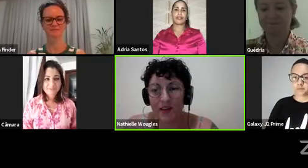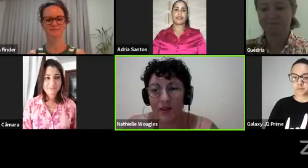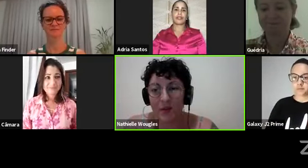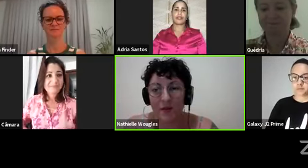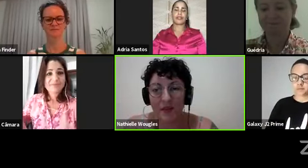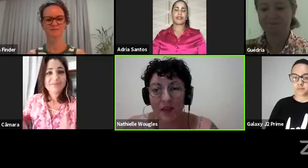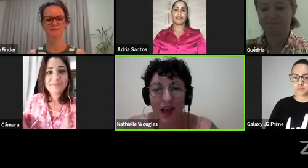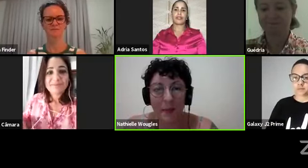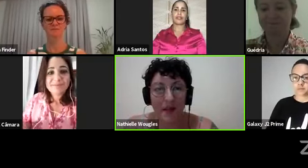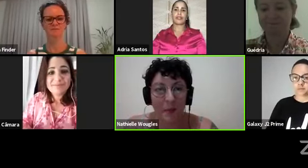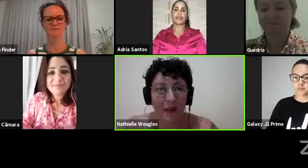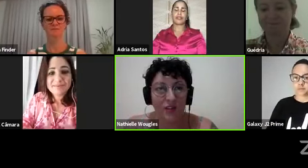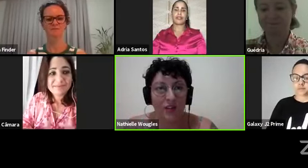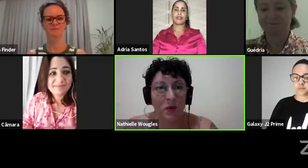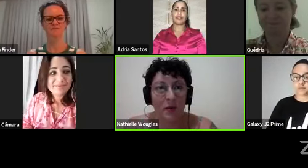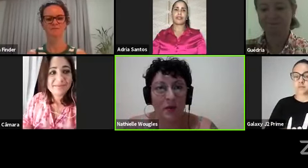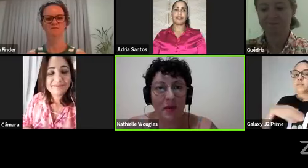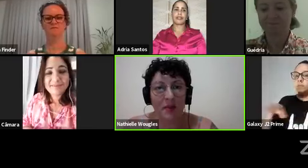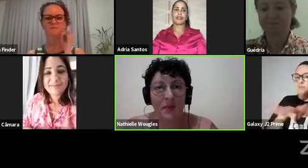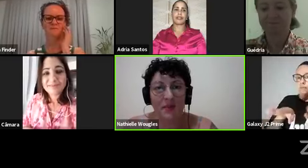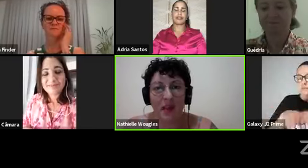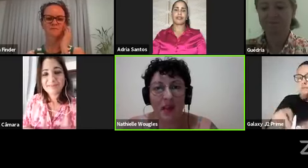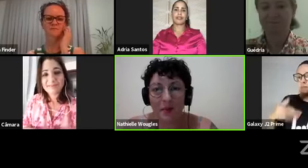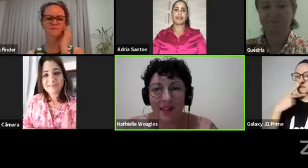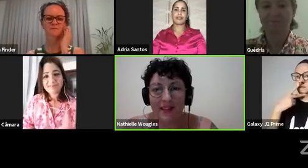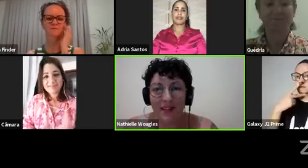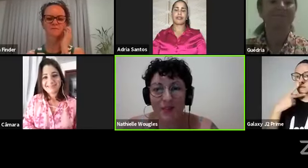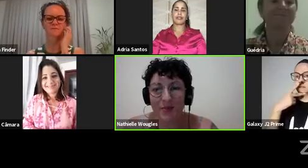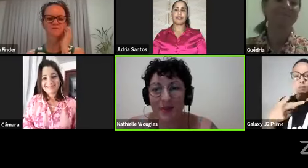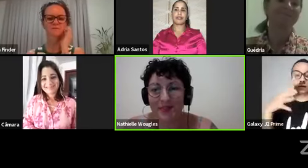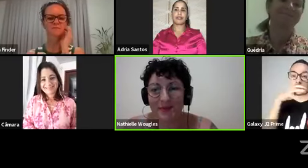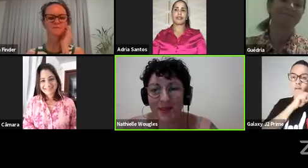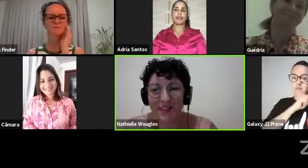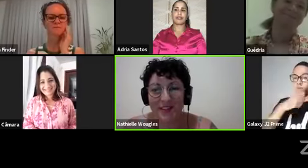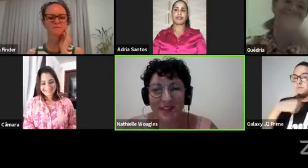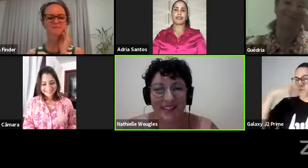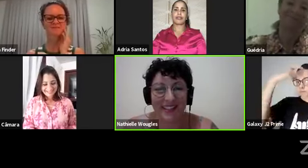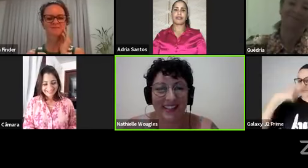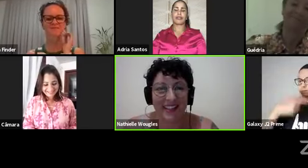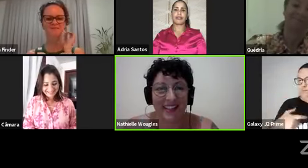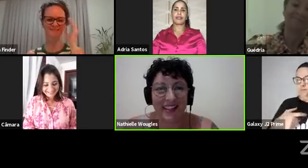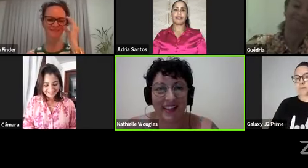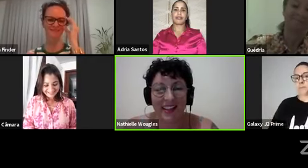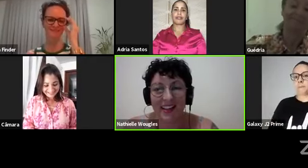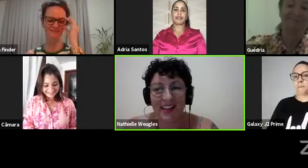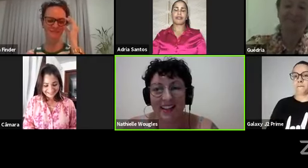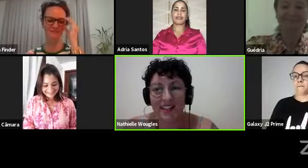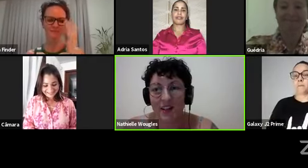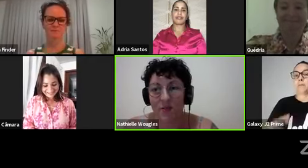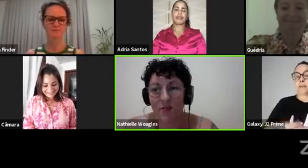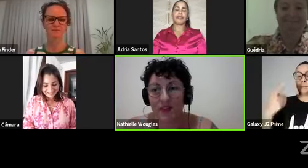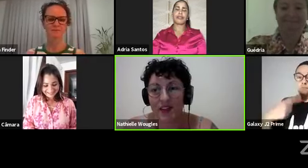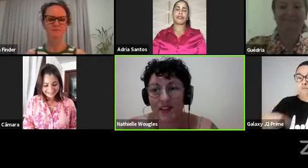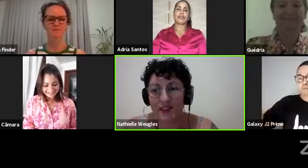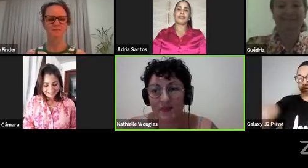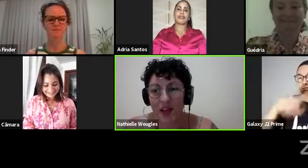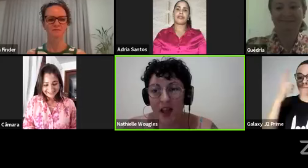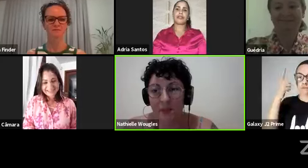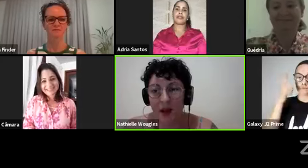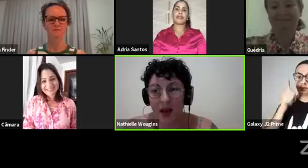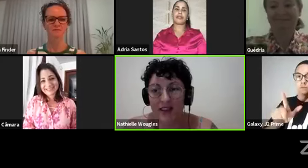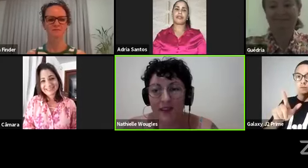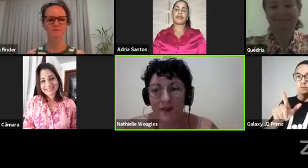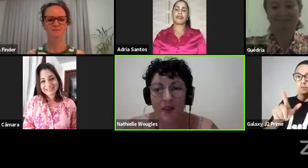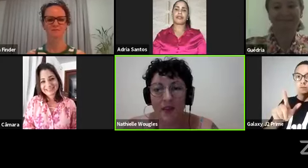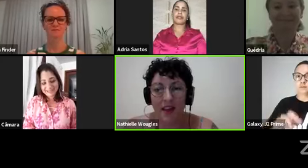E eu também vou falar rapidamente sobre mim, mas bem rapidamente mesmo, para a gente conseguir se ouvir e se